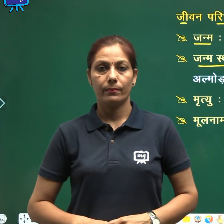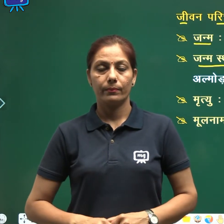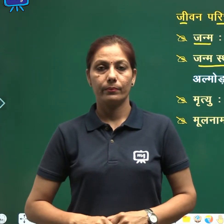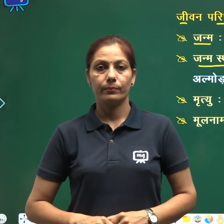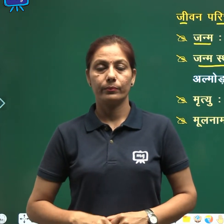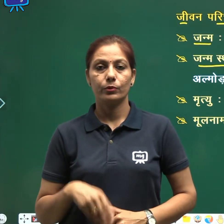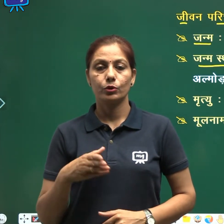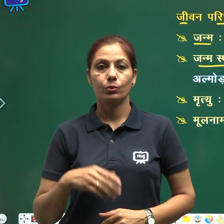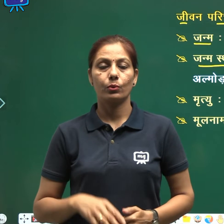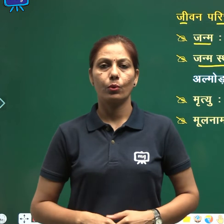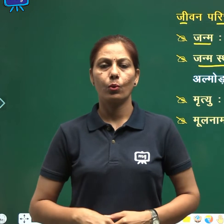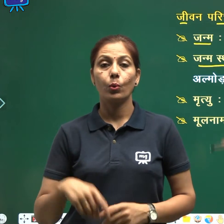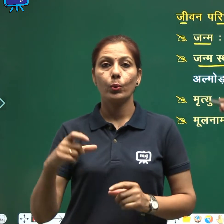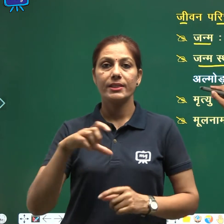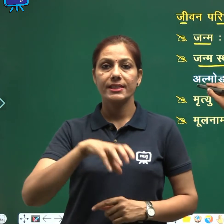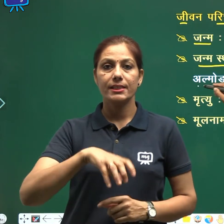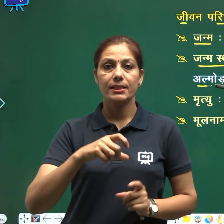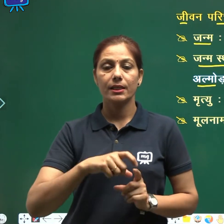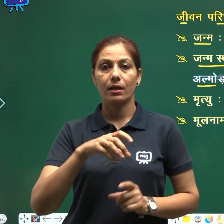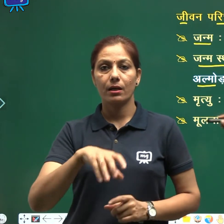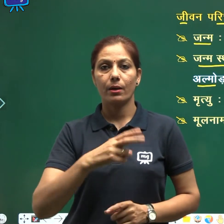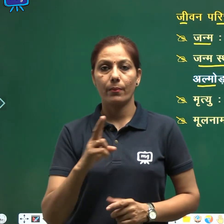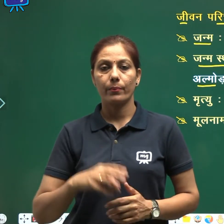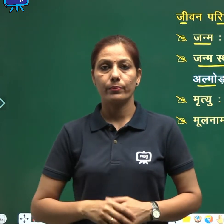जो अल्मोड़ा जिले में स्थित है।